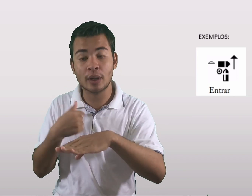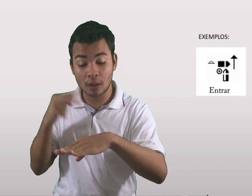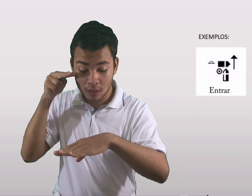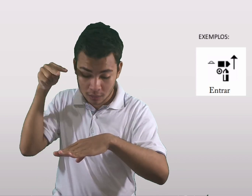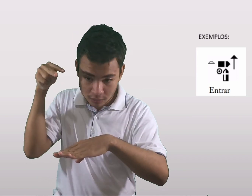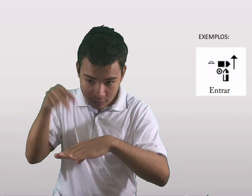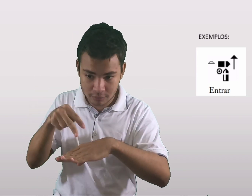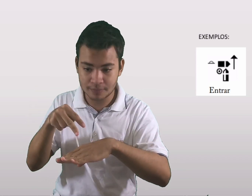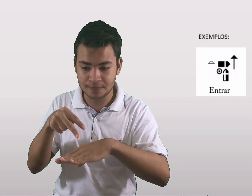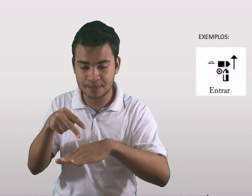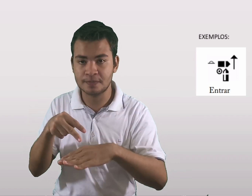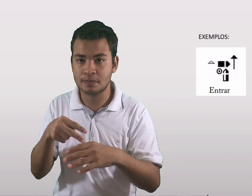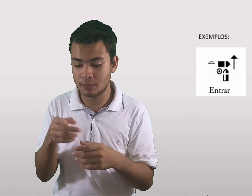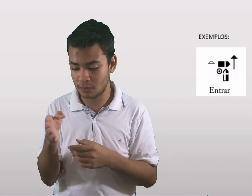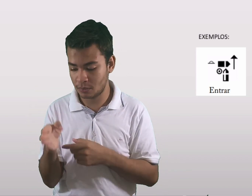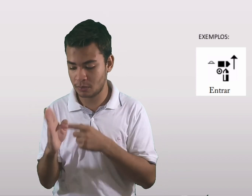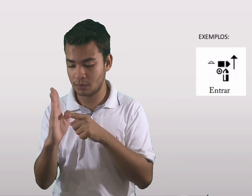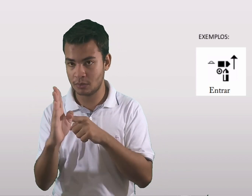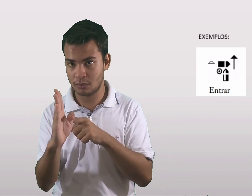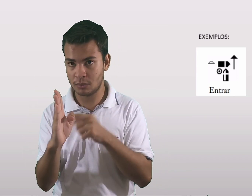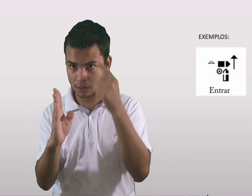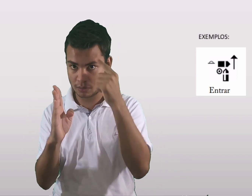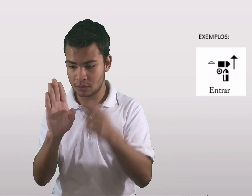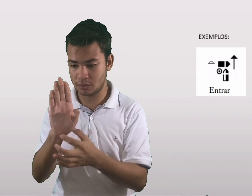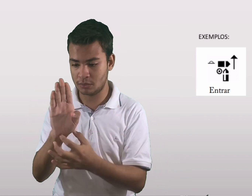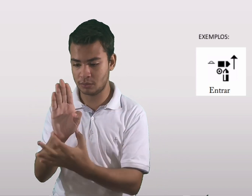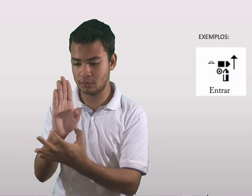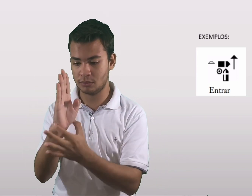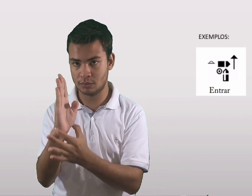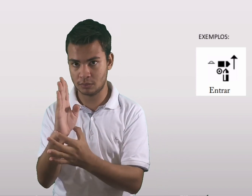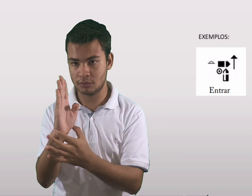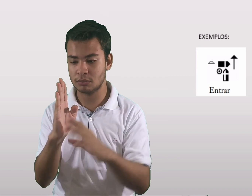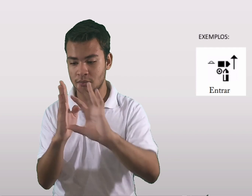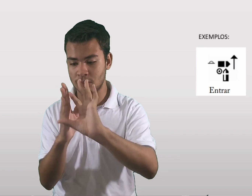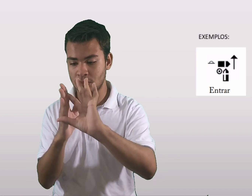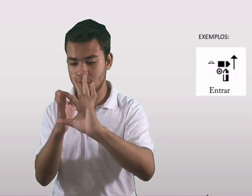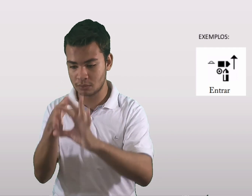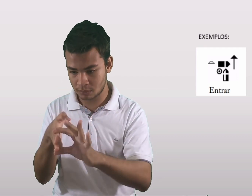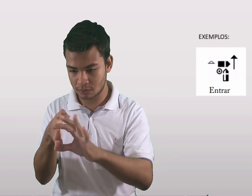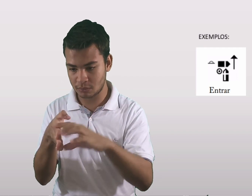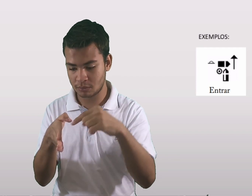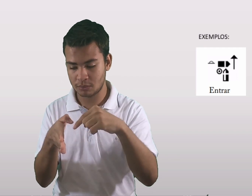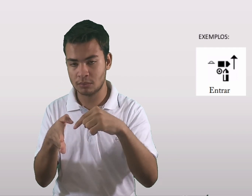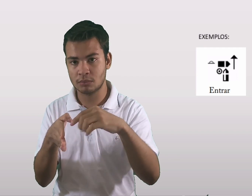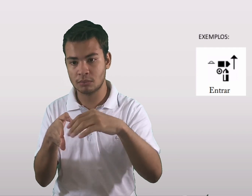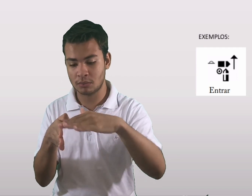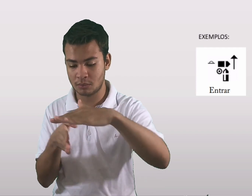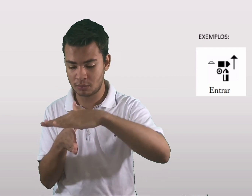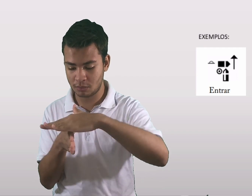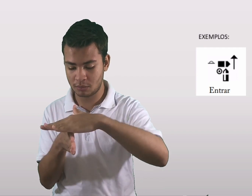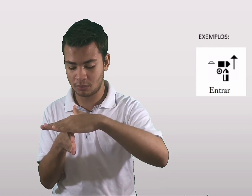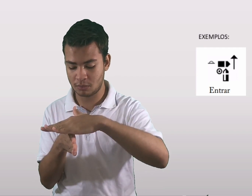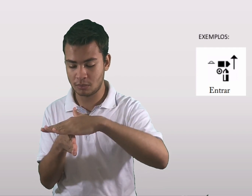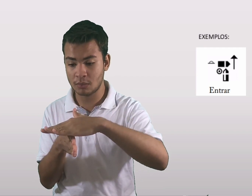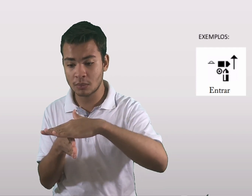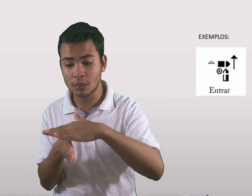ela está preta e cortada, porque eu estou vendo ela de cima. A outra está de lado, apontada para